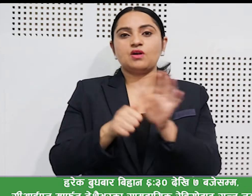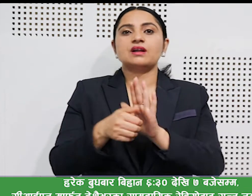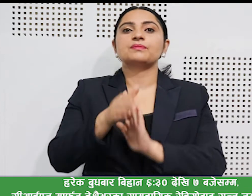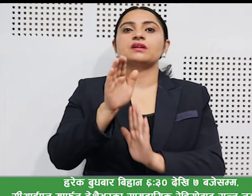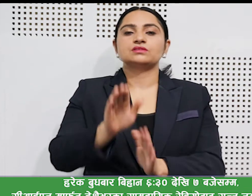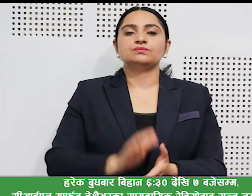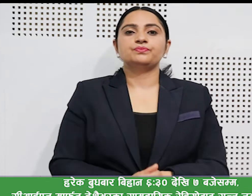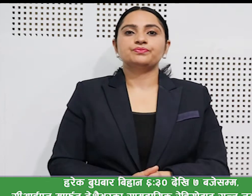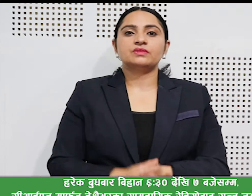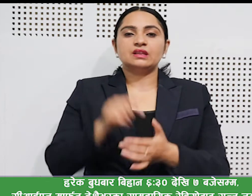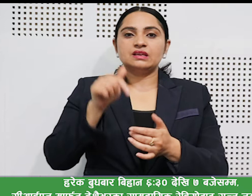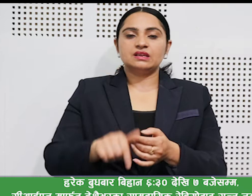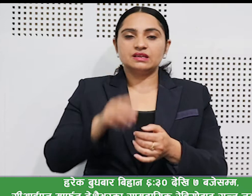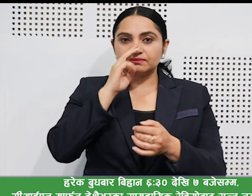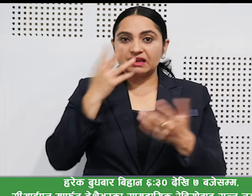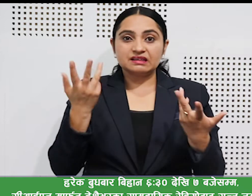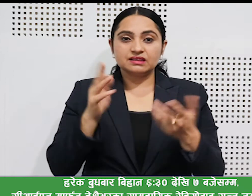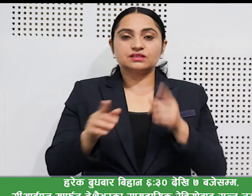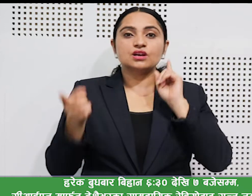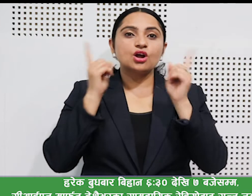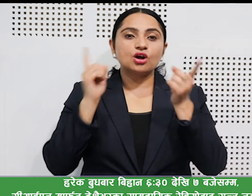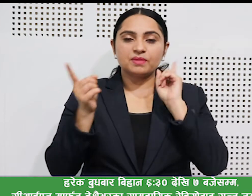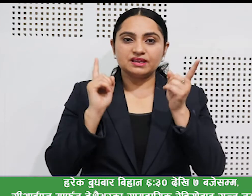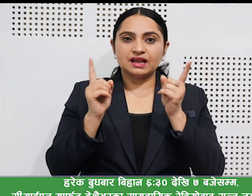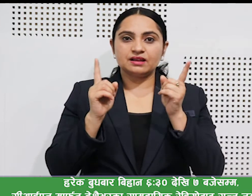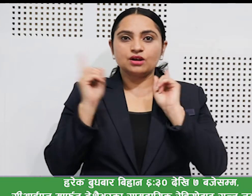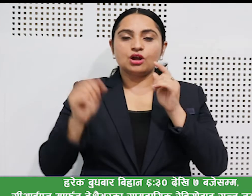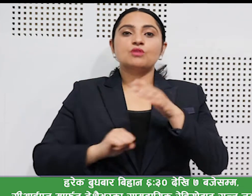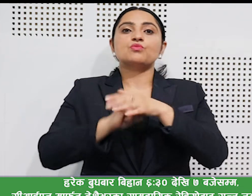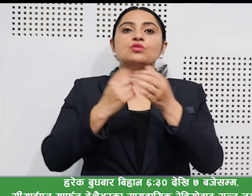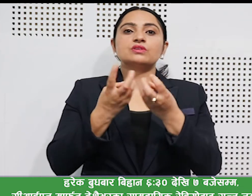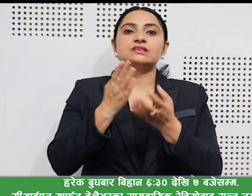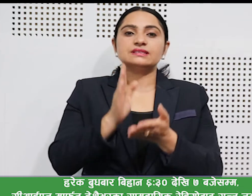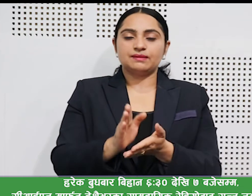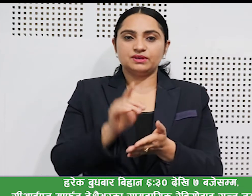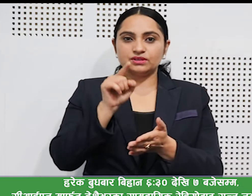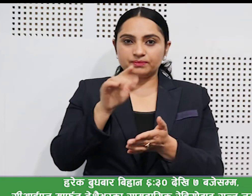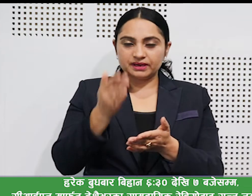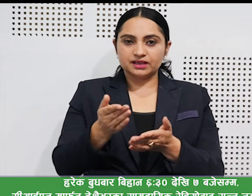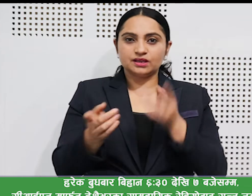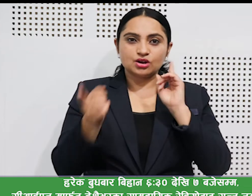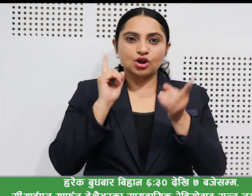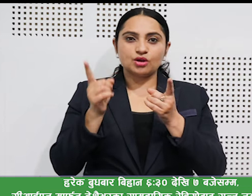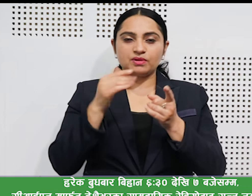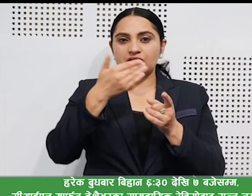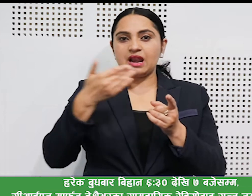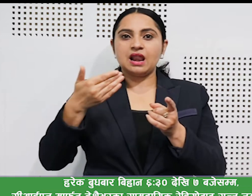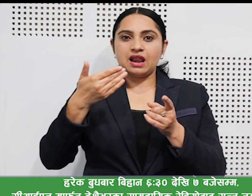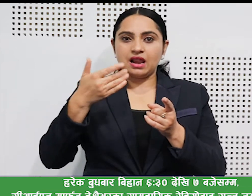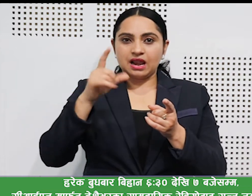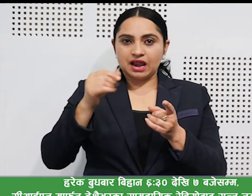छ। यसमा के छ, नगरपालिका नगर प्रमुखको हैसियतले यहाँले यो नगरपालिका लालबन्दी